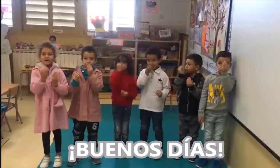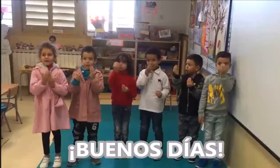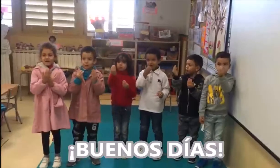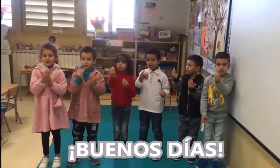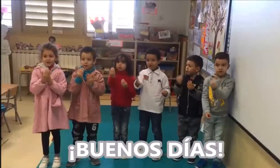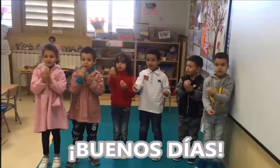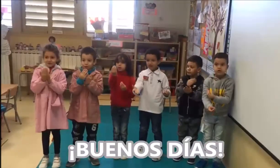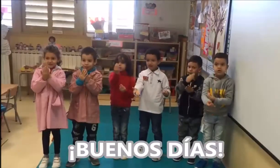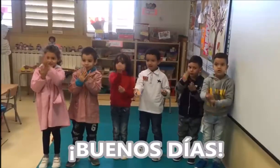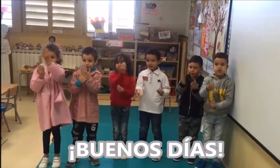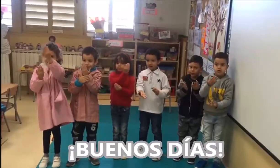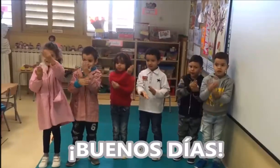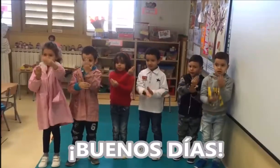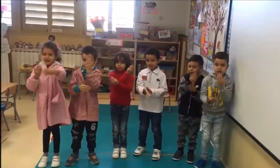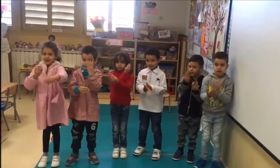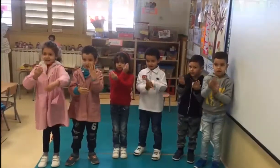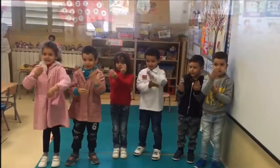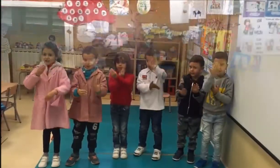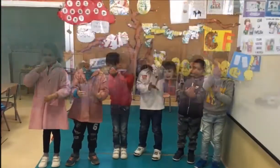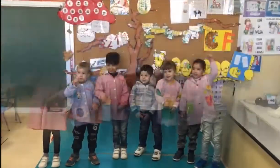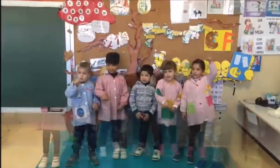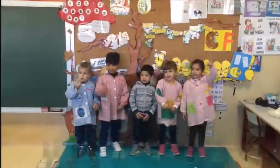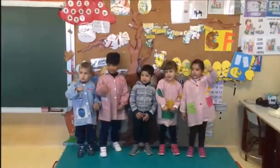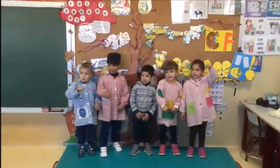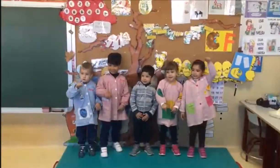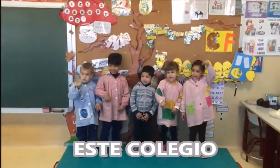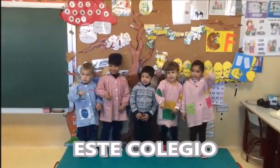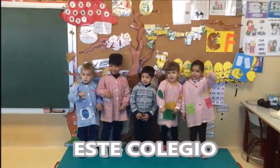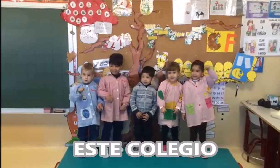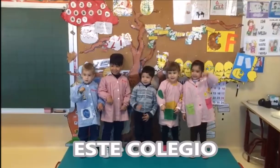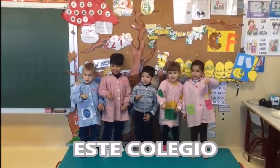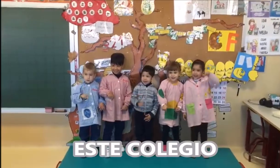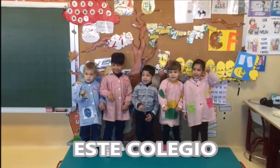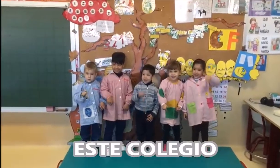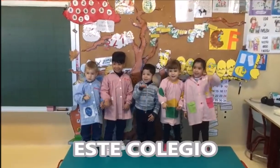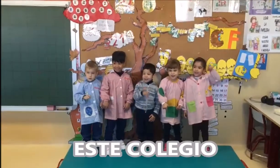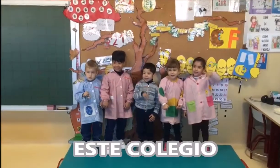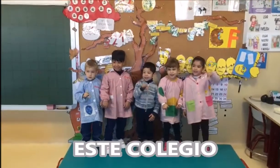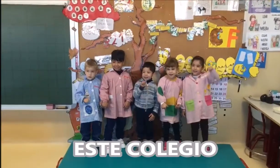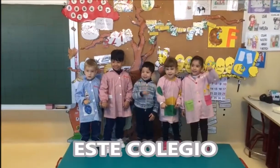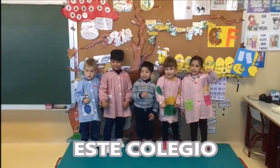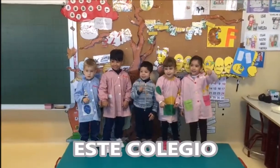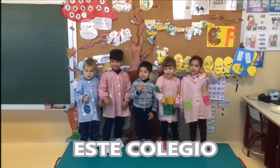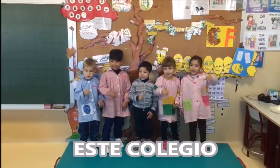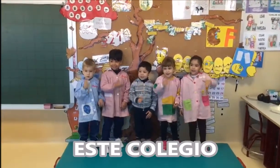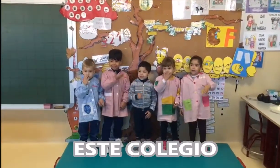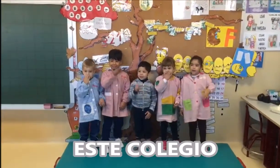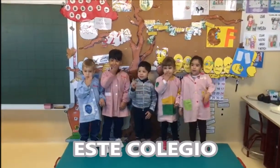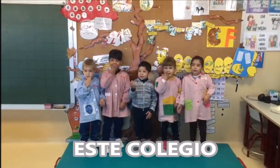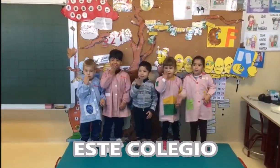de intentar. Aunque ya ves que no es tan